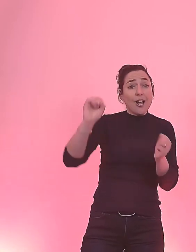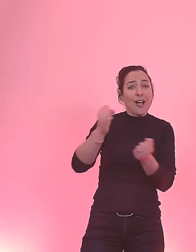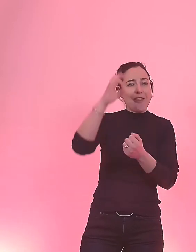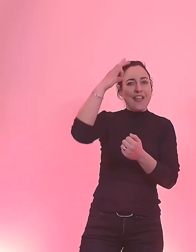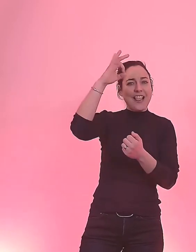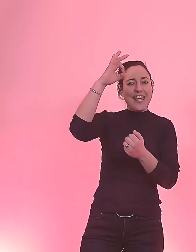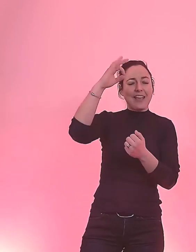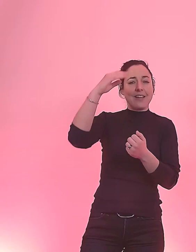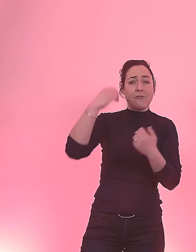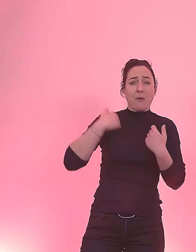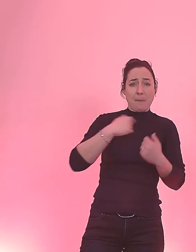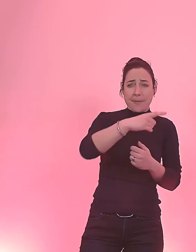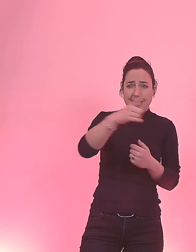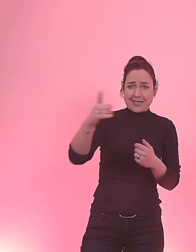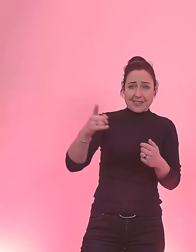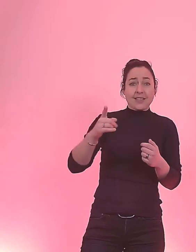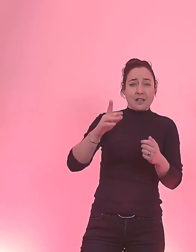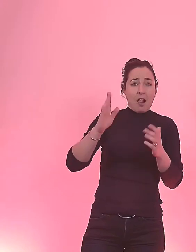die jou zijn voorgegaan